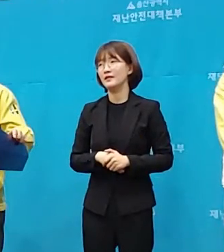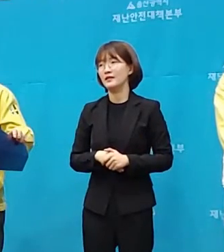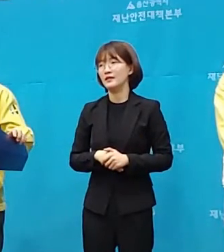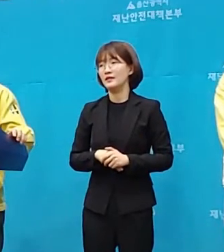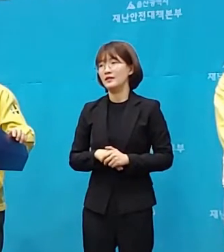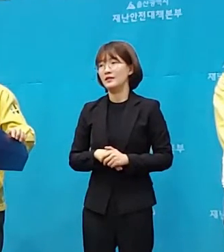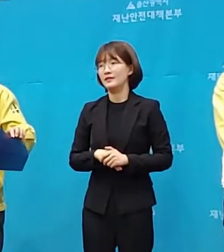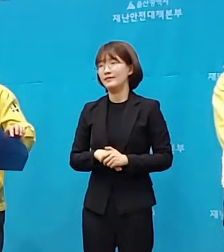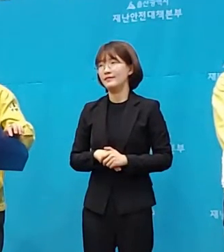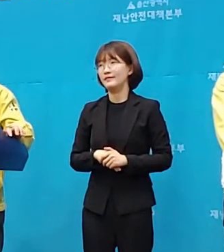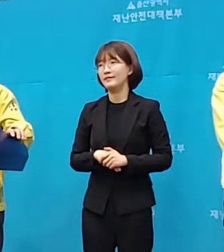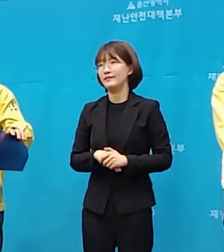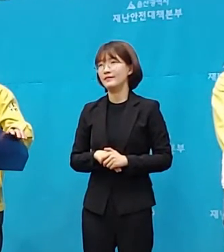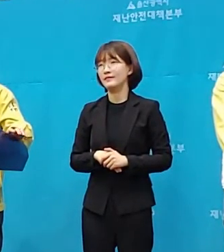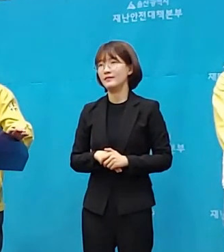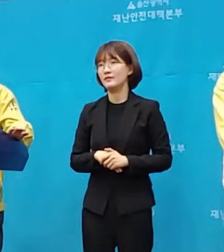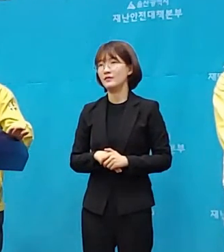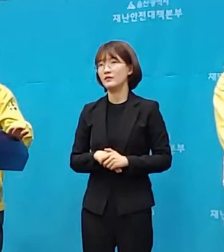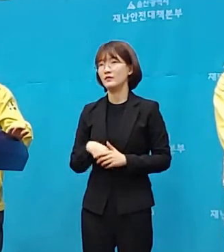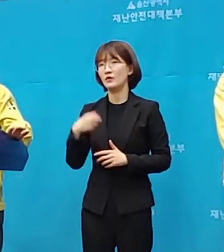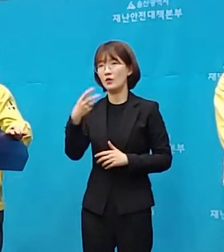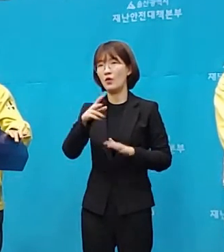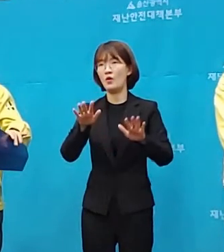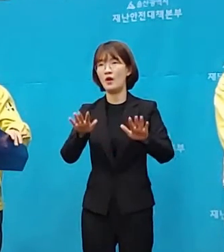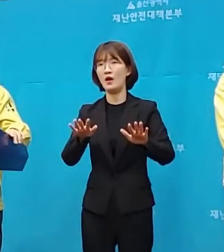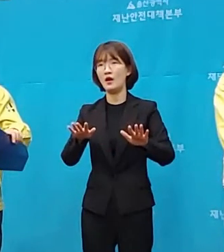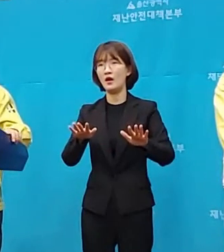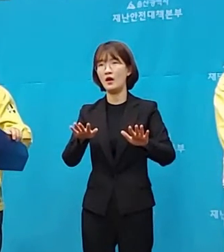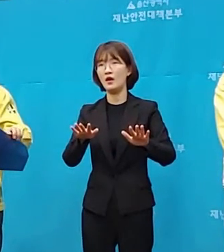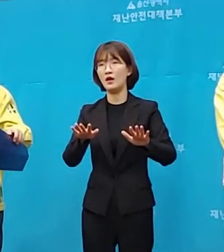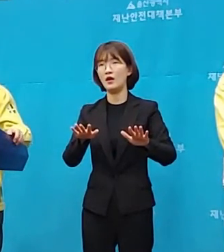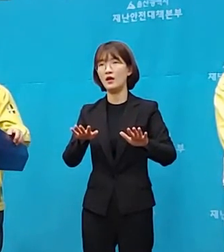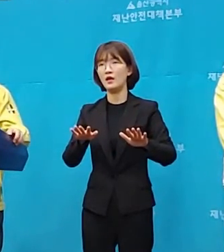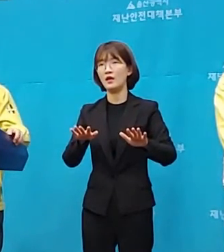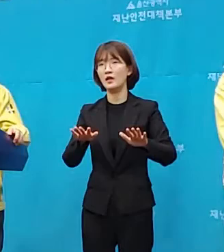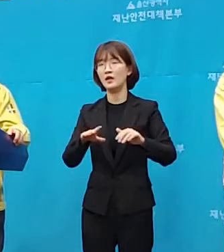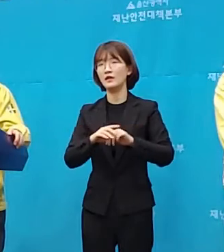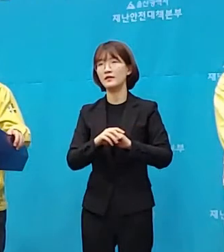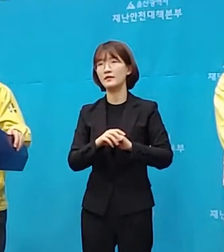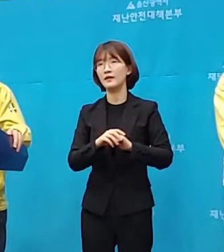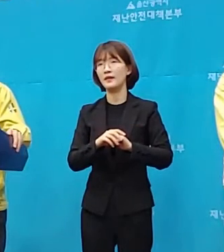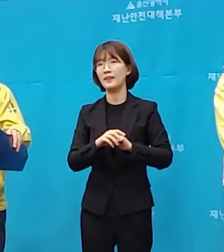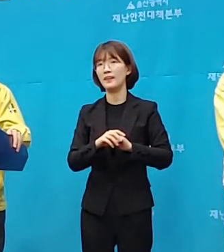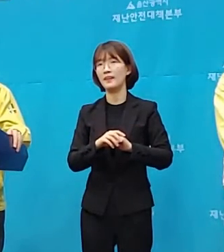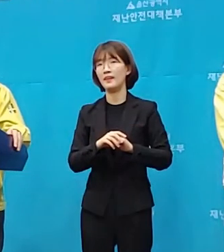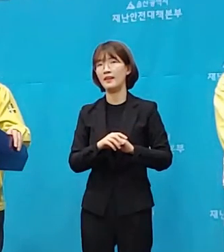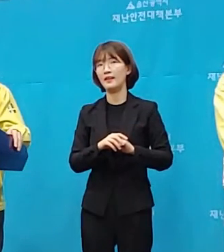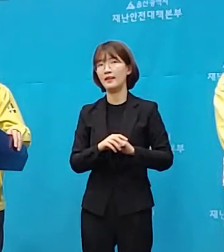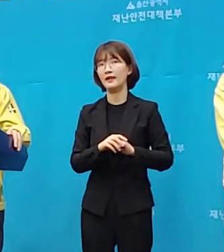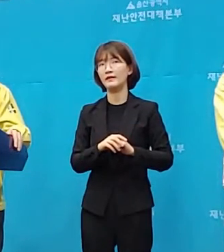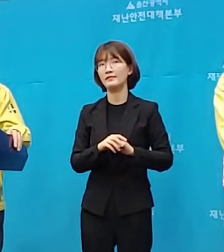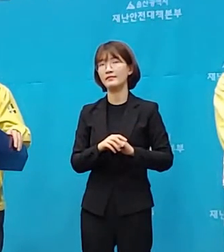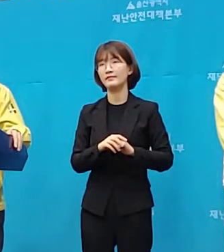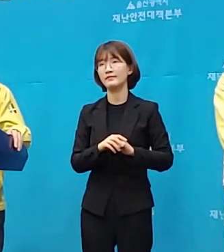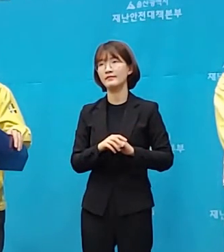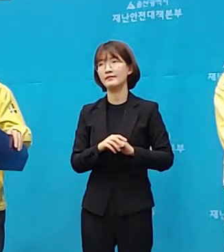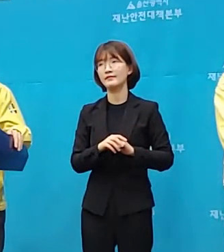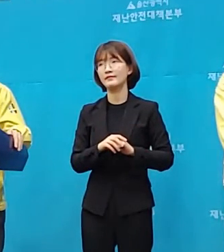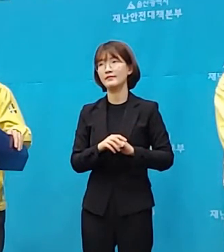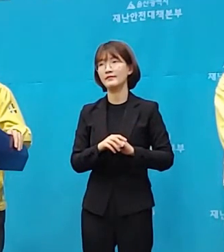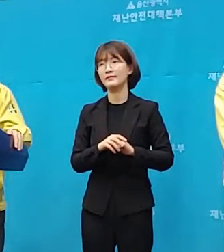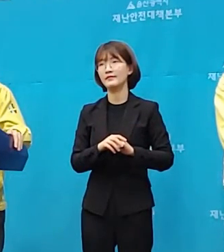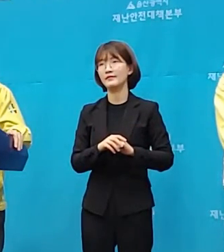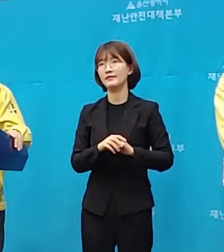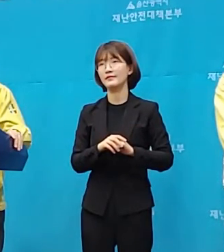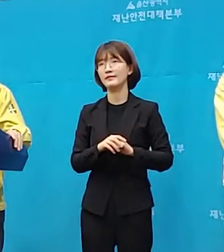그 다음에 이분이 오늘 좀 바로 잡아야 될 게 하나가 있는데 이분이 이제 저희들한테 그 처음에 이제